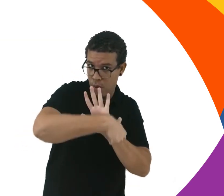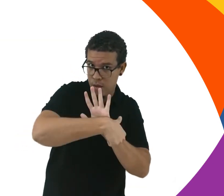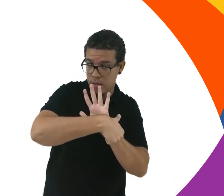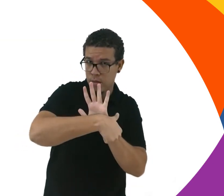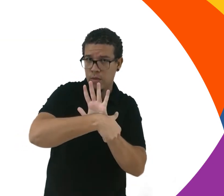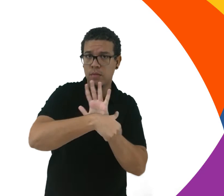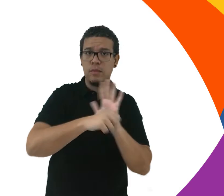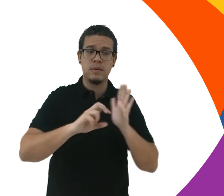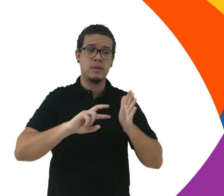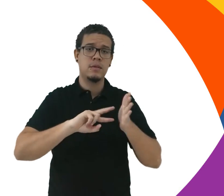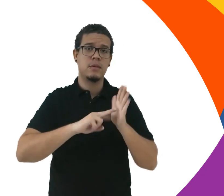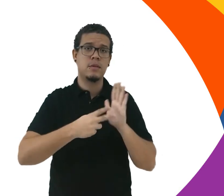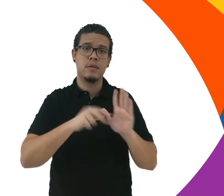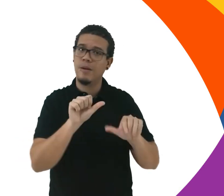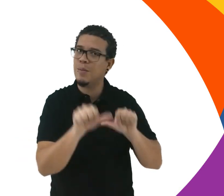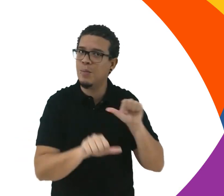trocar a configuração de mão,